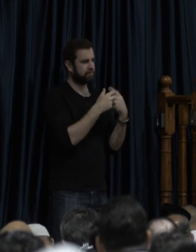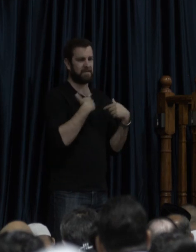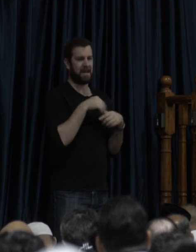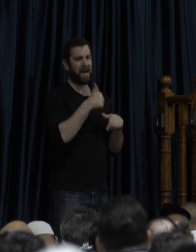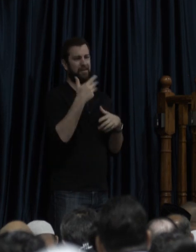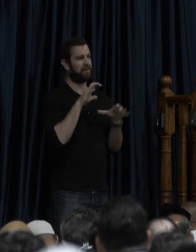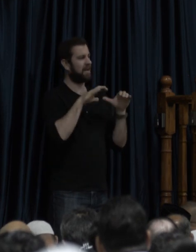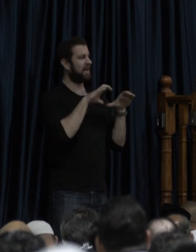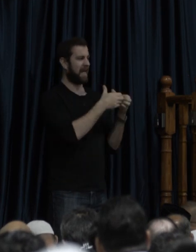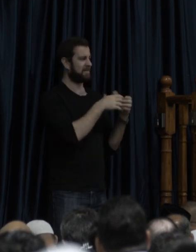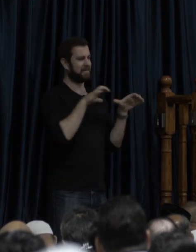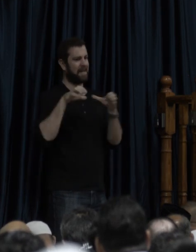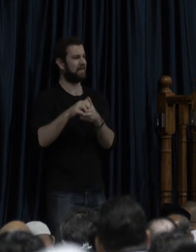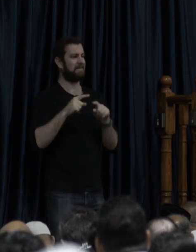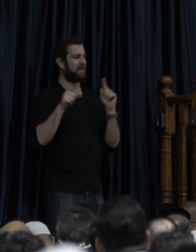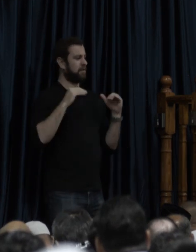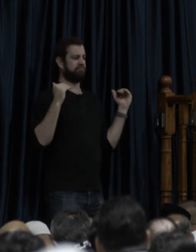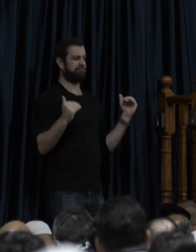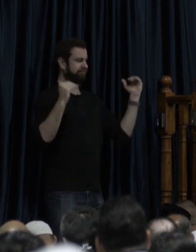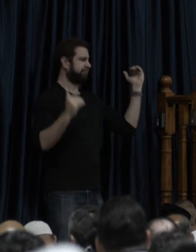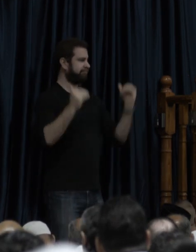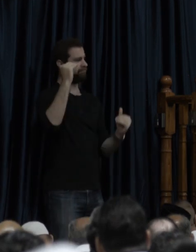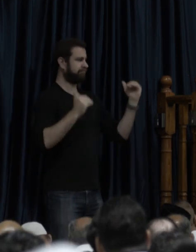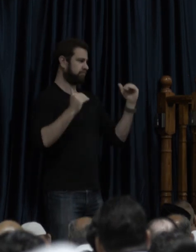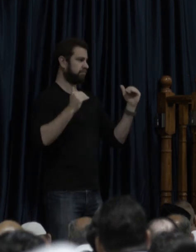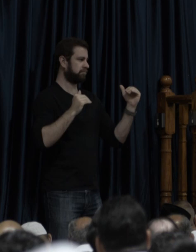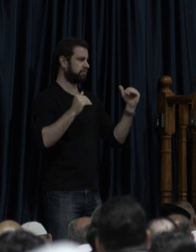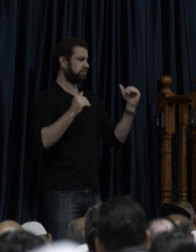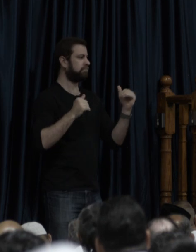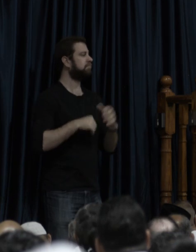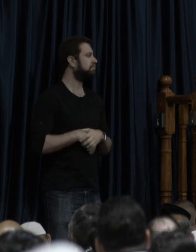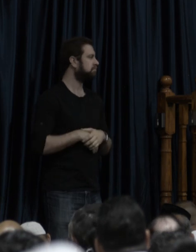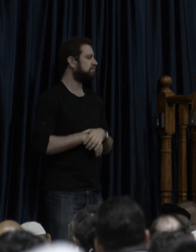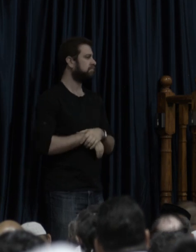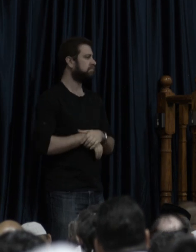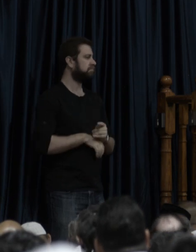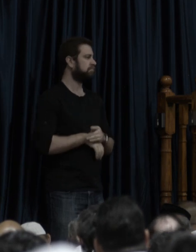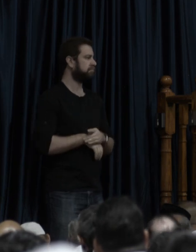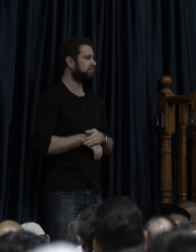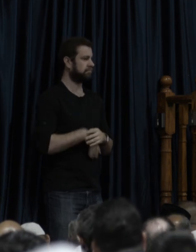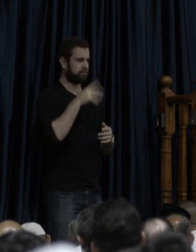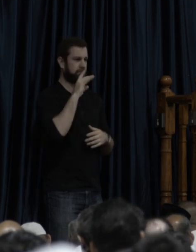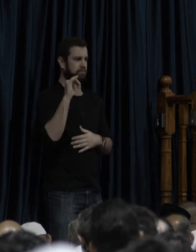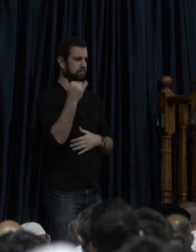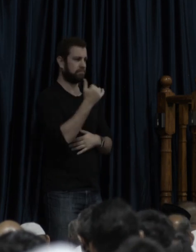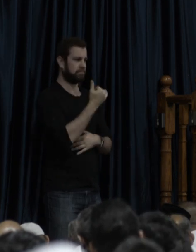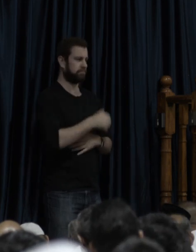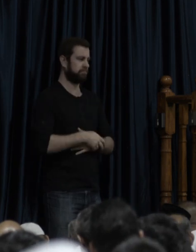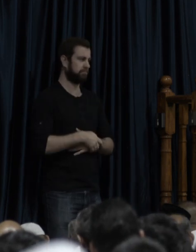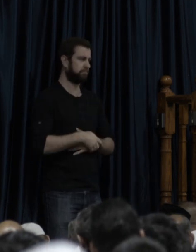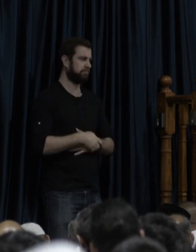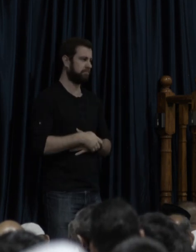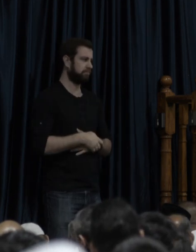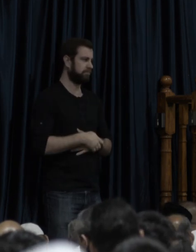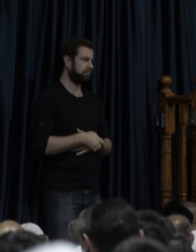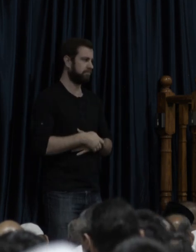another class, he belongs to another class. Allah revealed the verse, وَمَا كَانَ لِمُؤْمِنٍ وَلَا مُؤْمِنَةٍ إِذَا